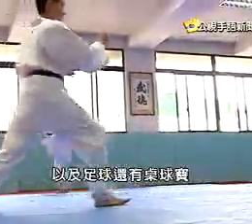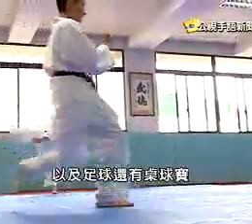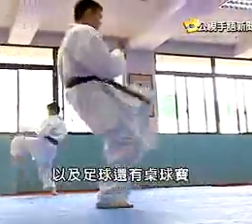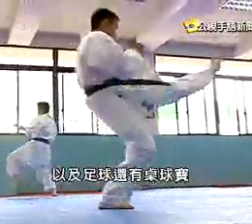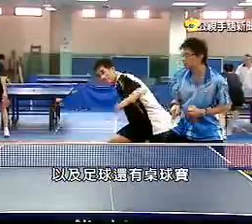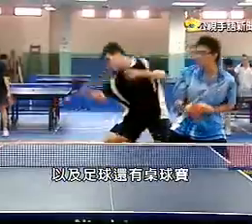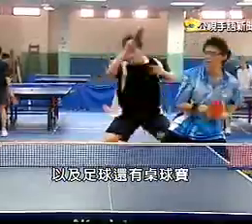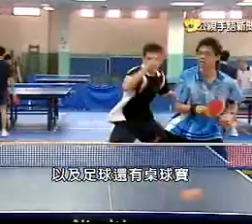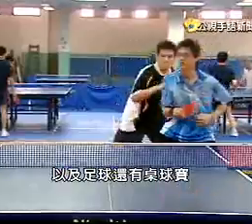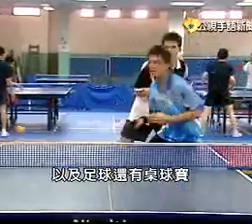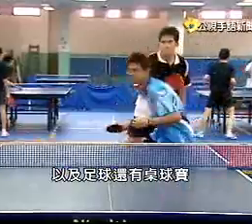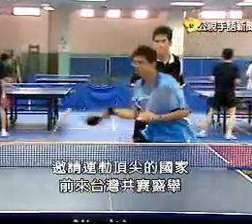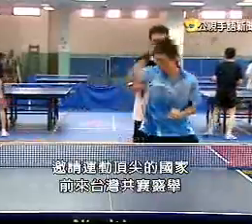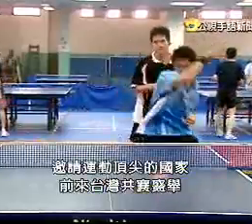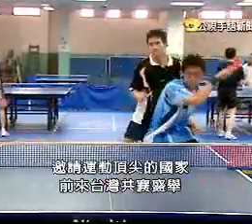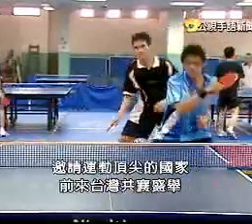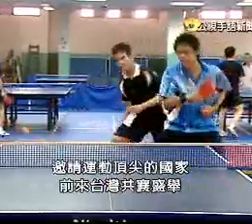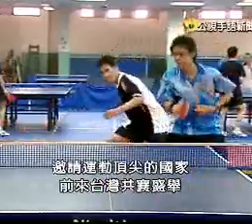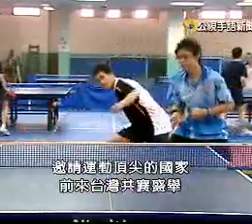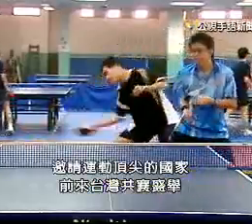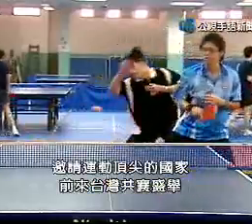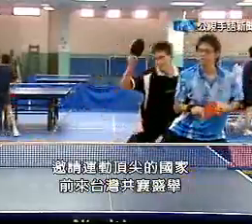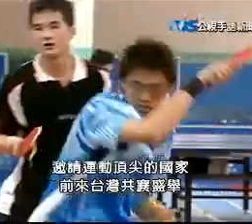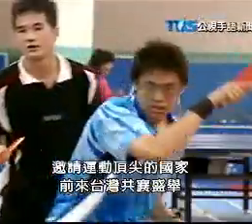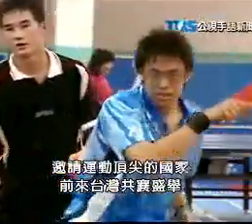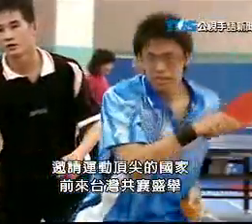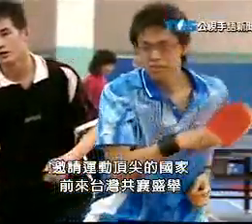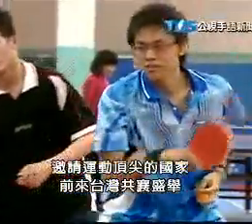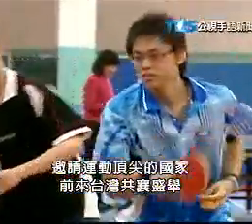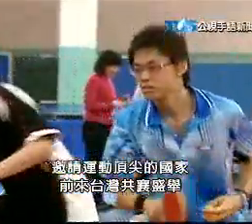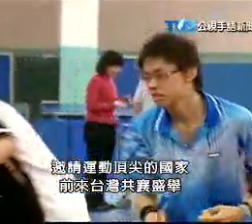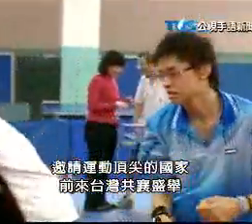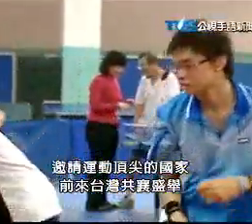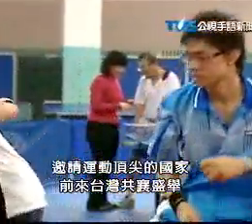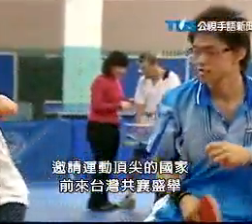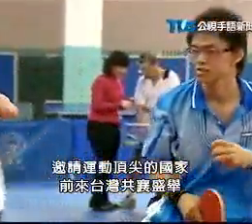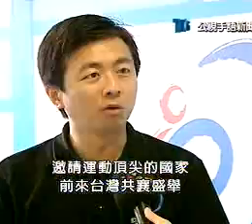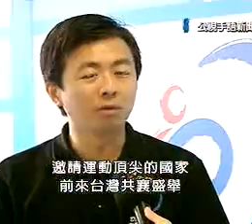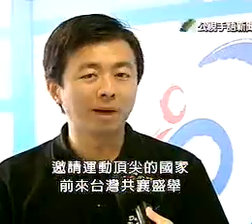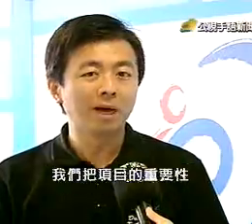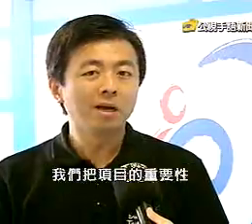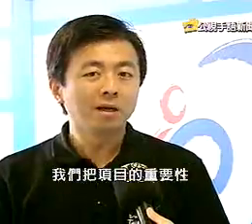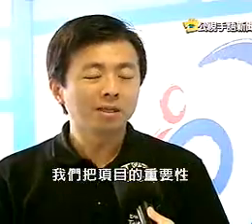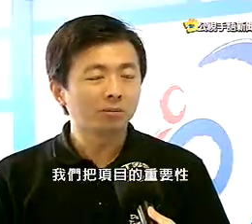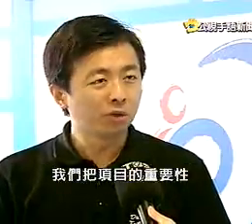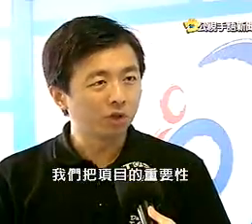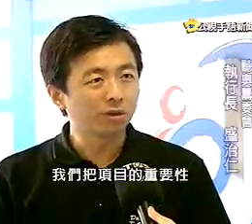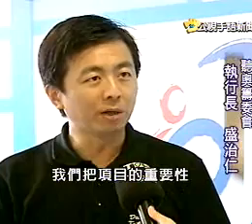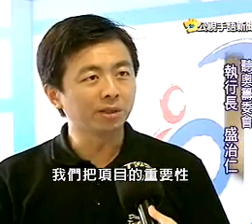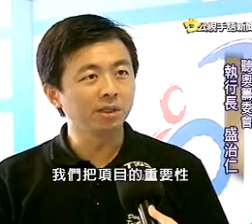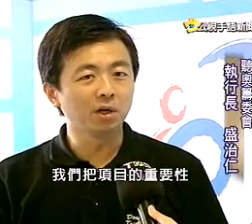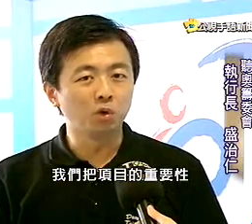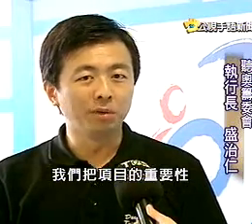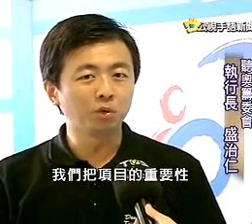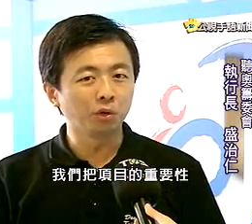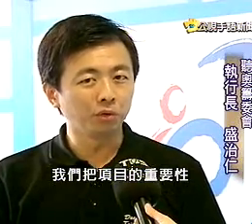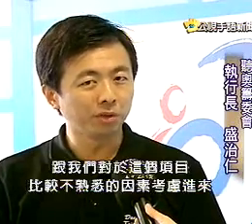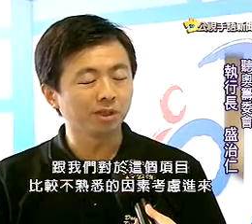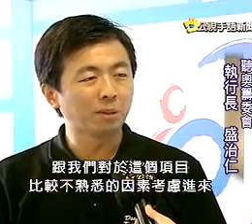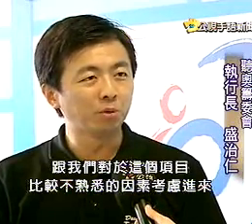桌球赛，邀请运动顶尖的国家前来台湾共襄盛举。 我们把项目的重要性跟我们对于这个项目比